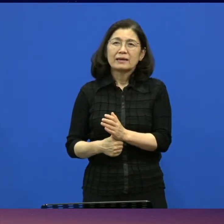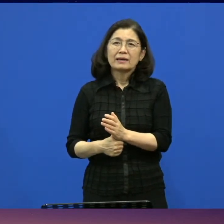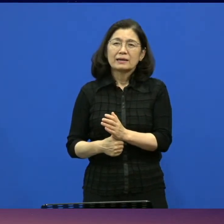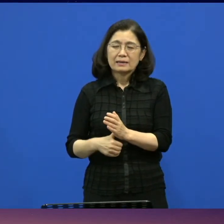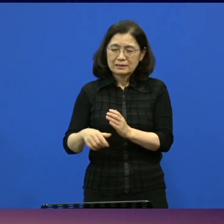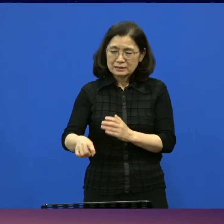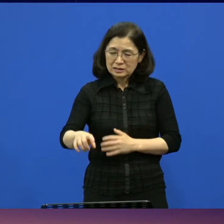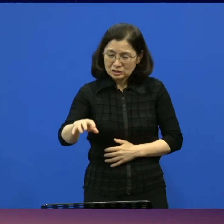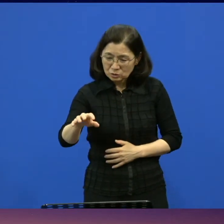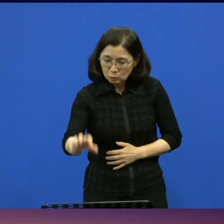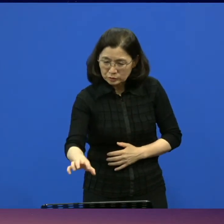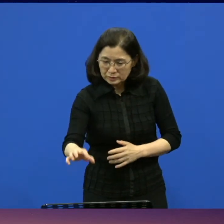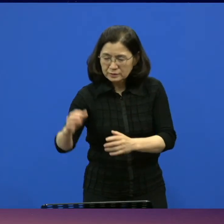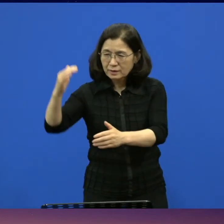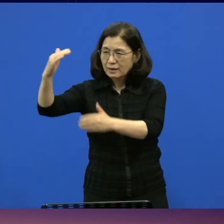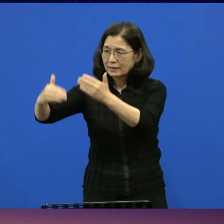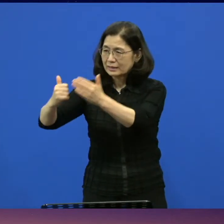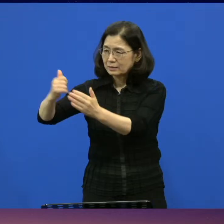그곳에서 하나님을 만나게 하시는 거예요.